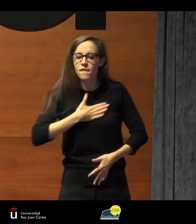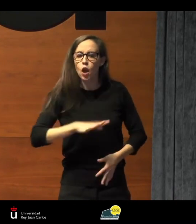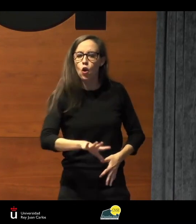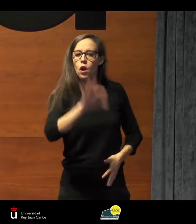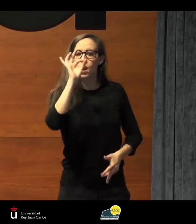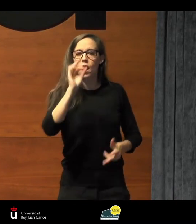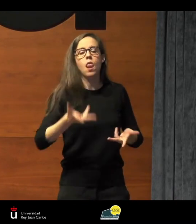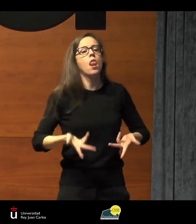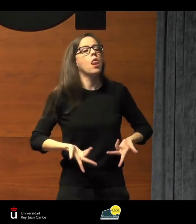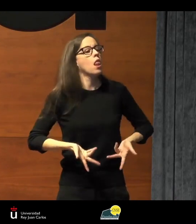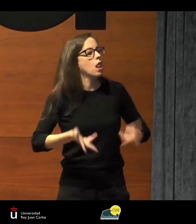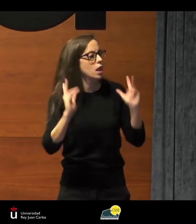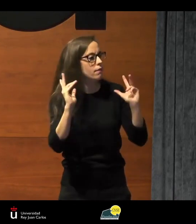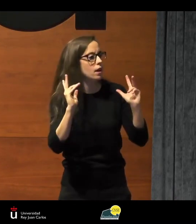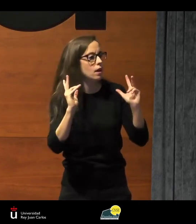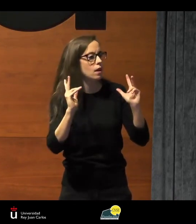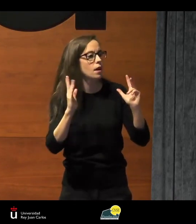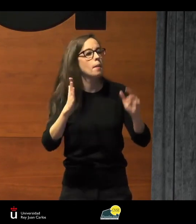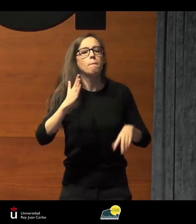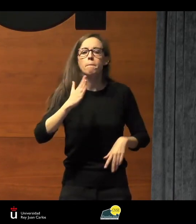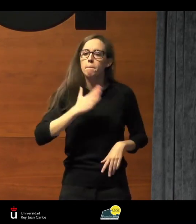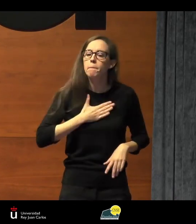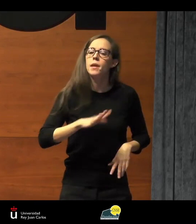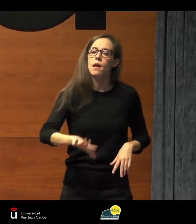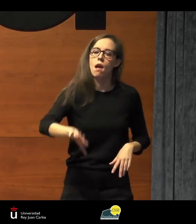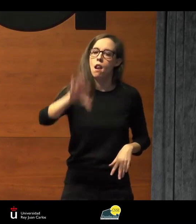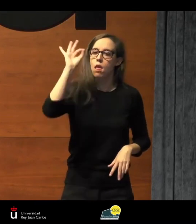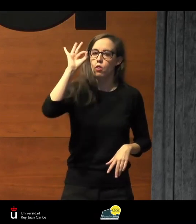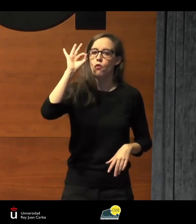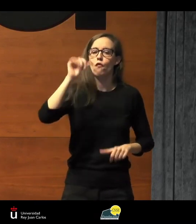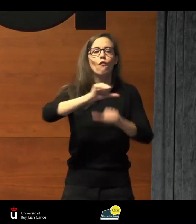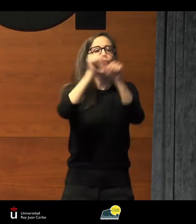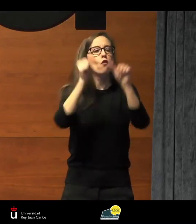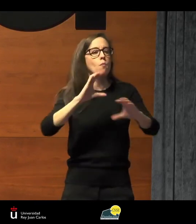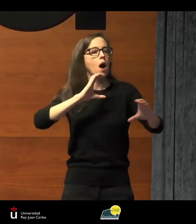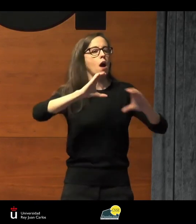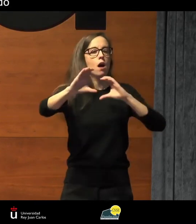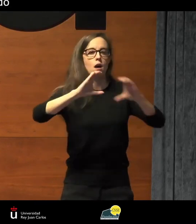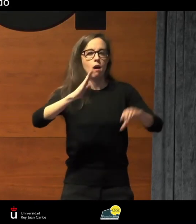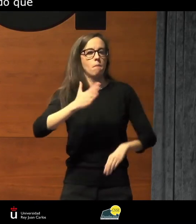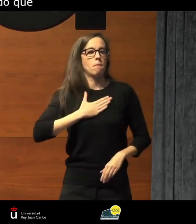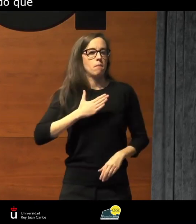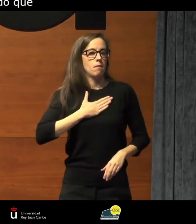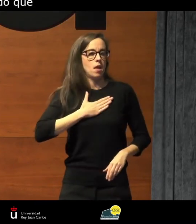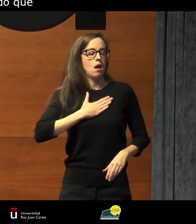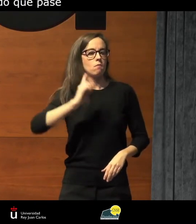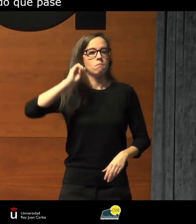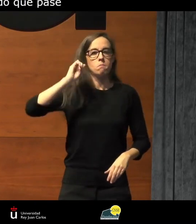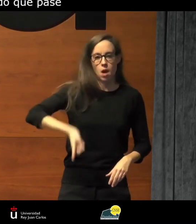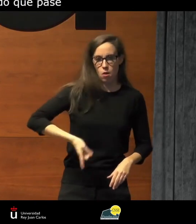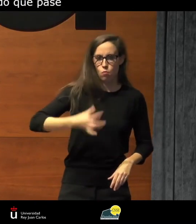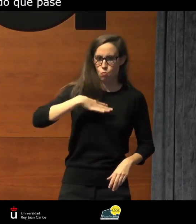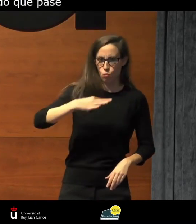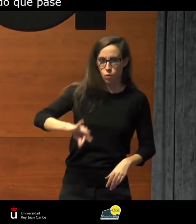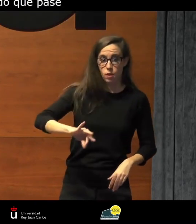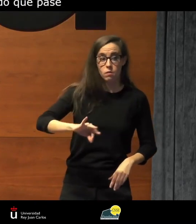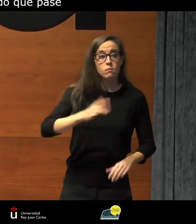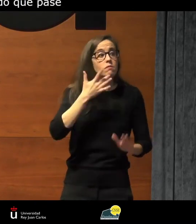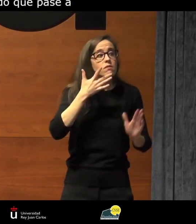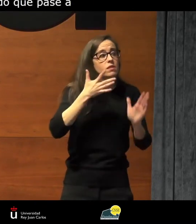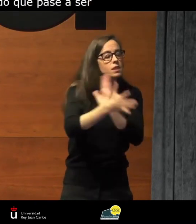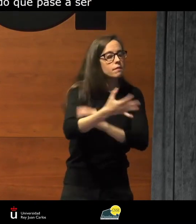la elección comunicativa, de modo que pase a